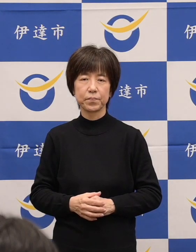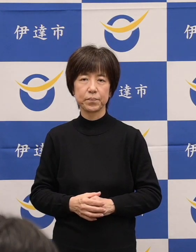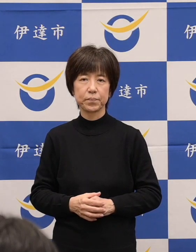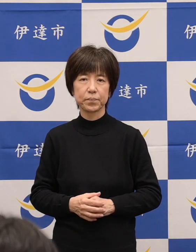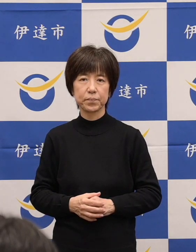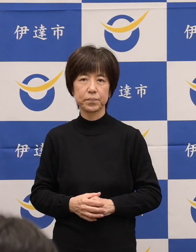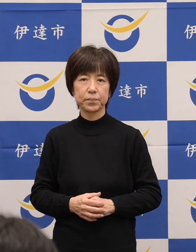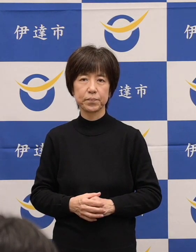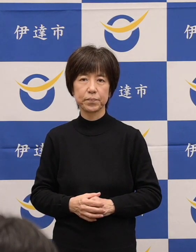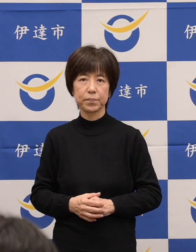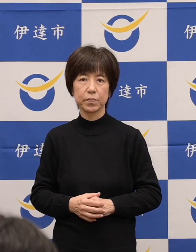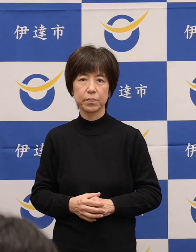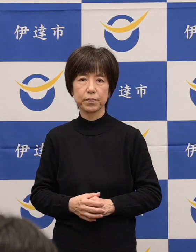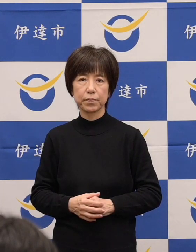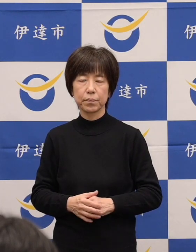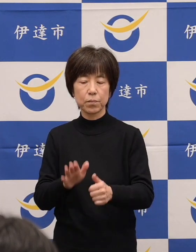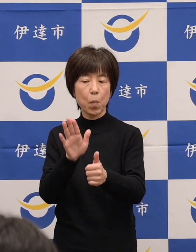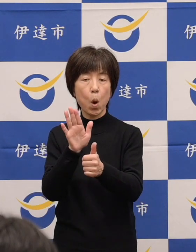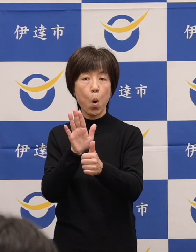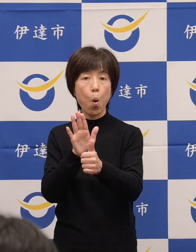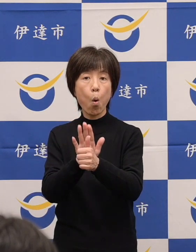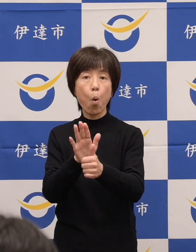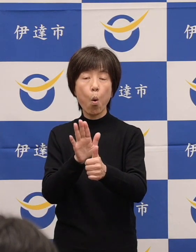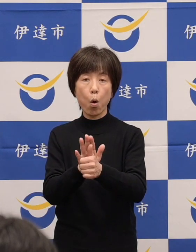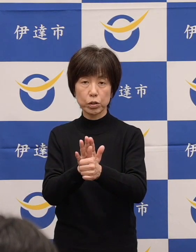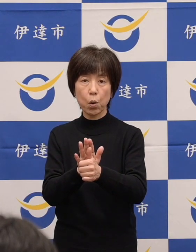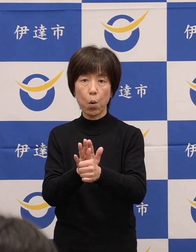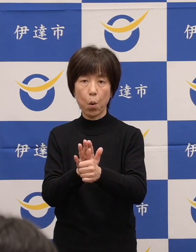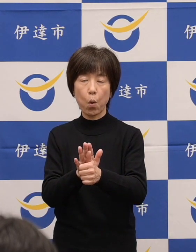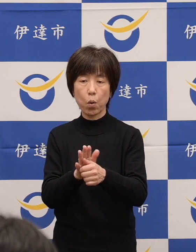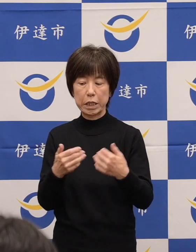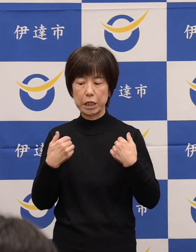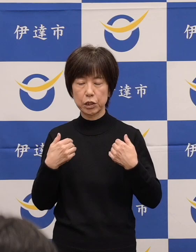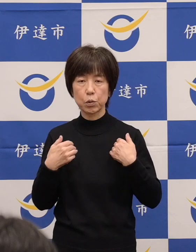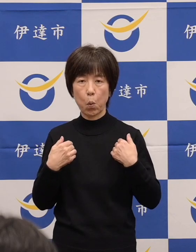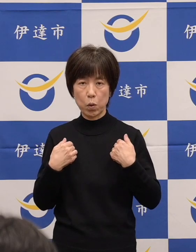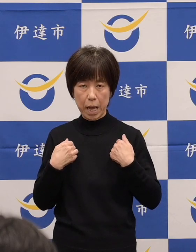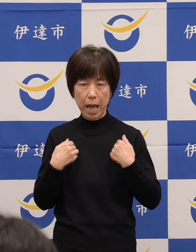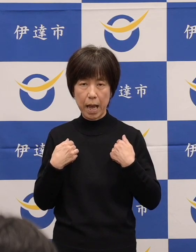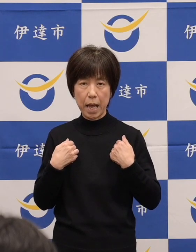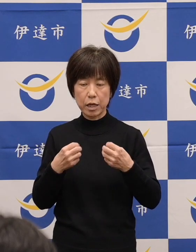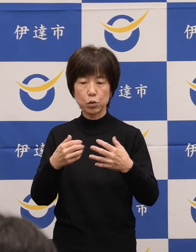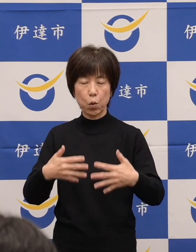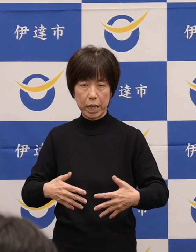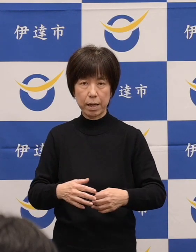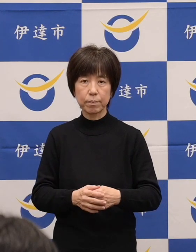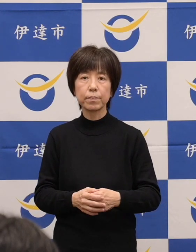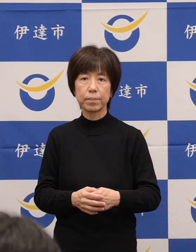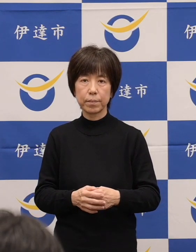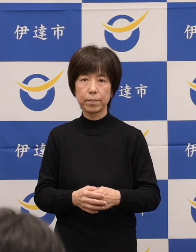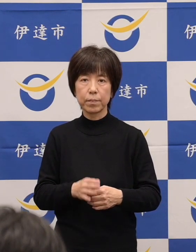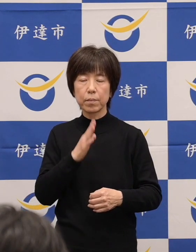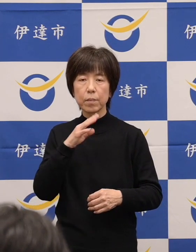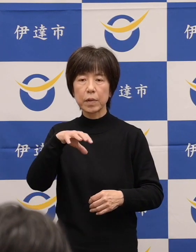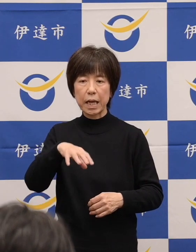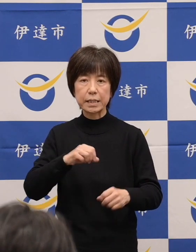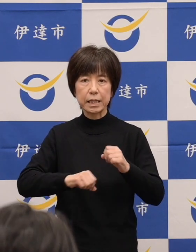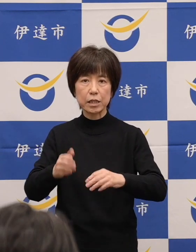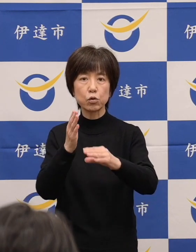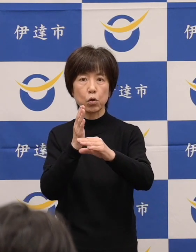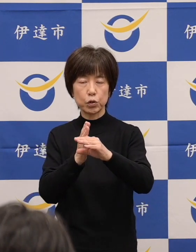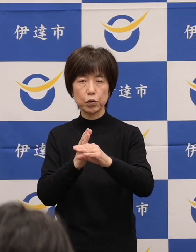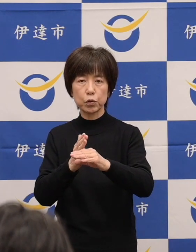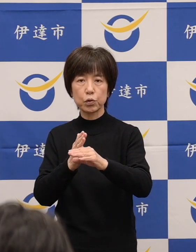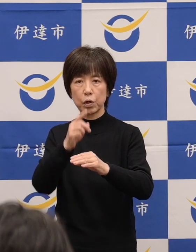そして、補助の要件でございます。現地活動期間中に伊達市移